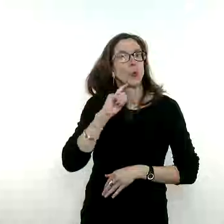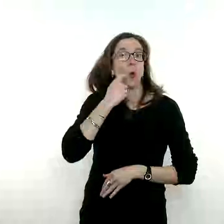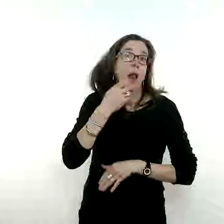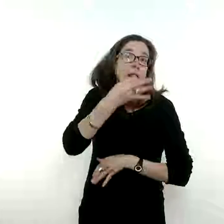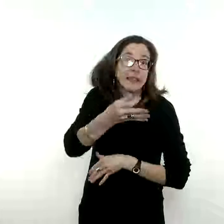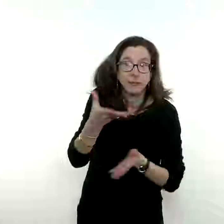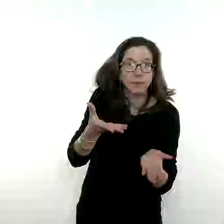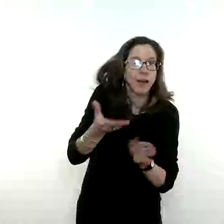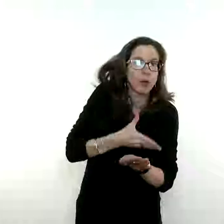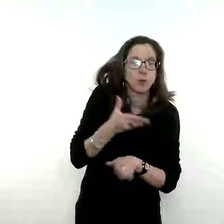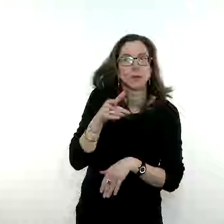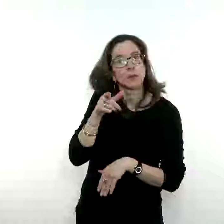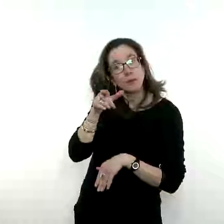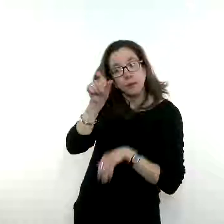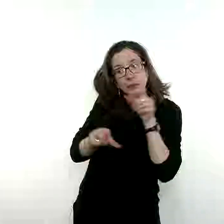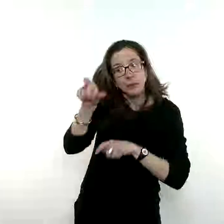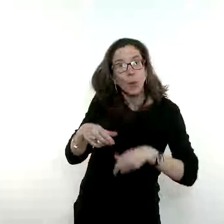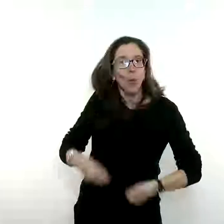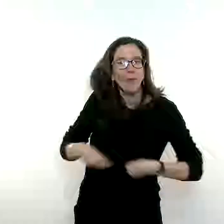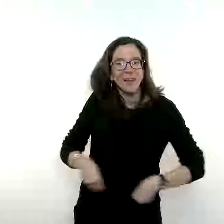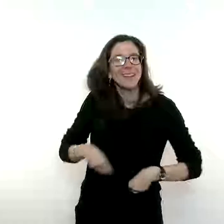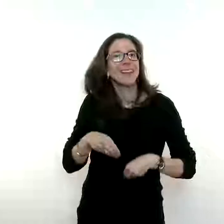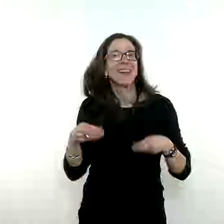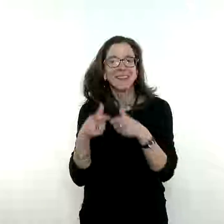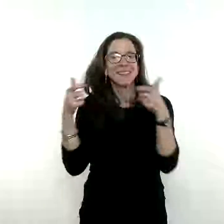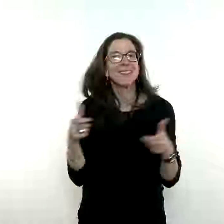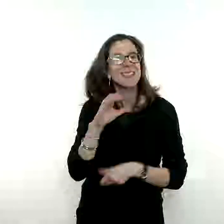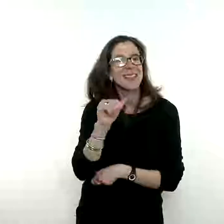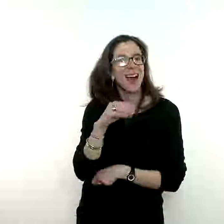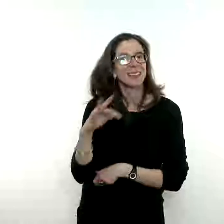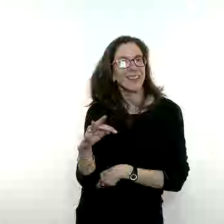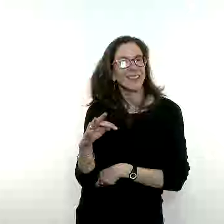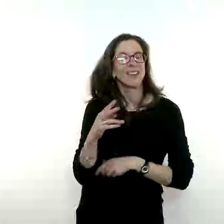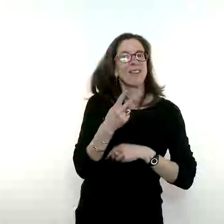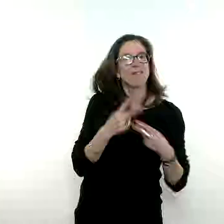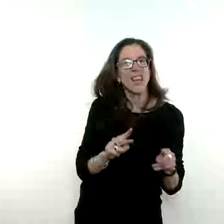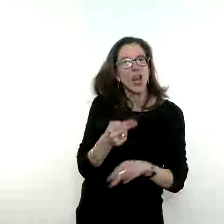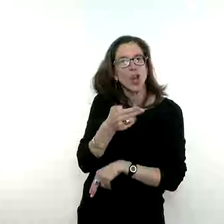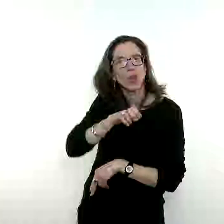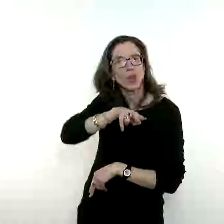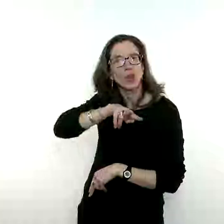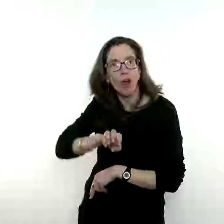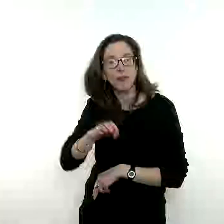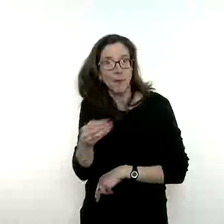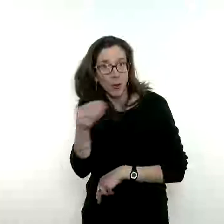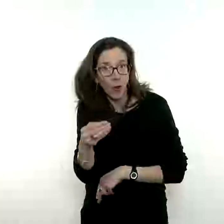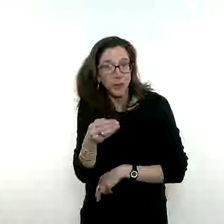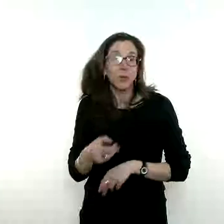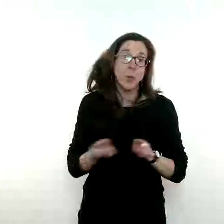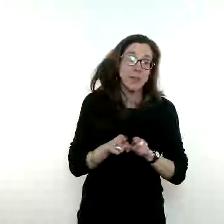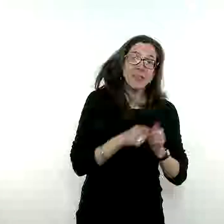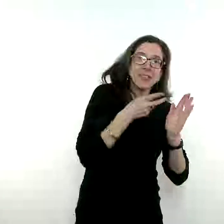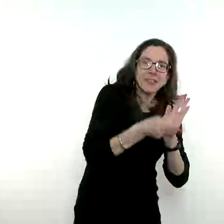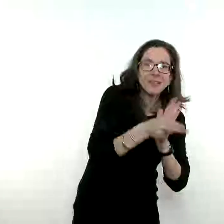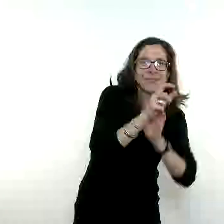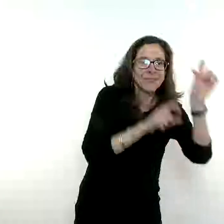parlait, les ouvriers du CAT de Villeneuve-les-Maguelone, les vignerons chez nous et nos équipes en interne. Et